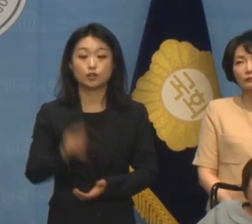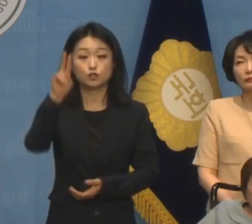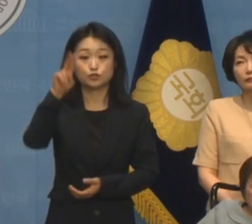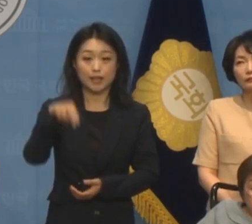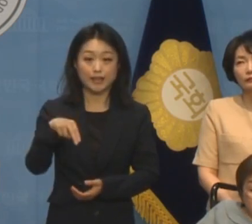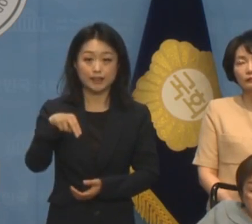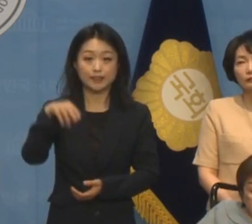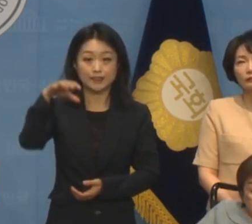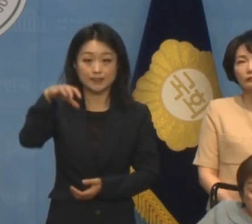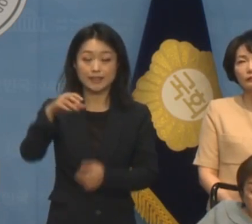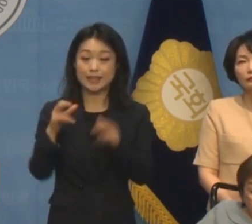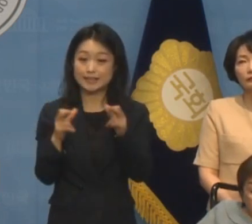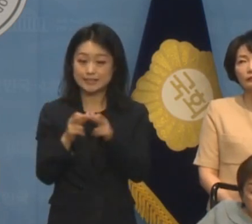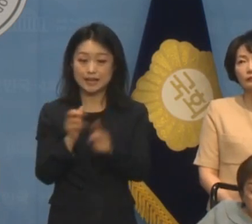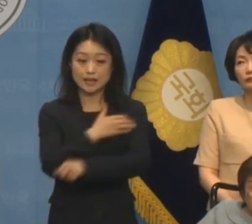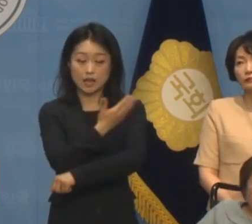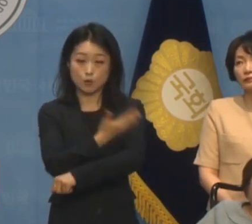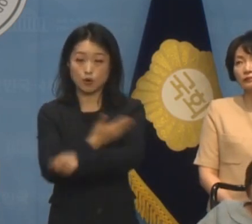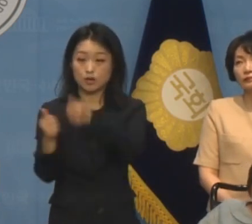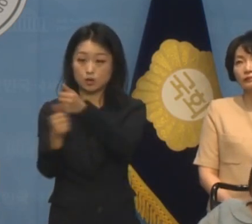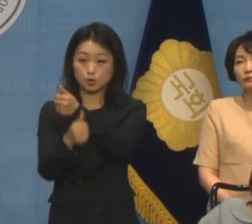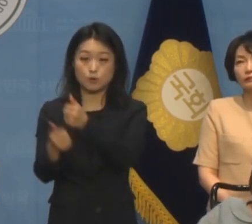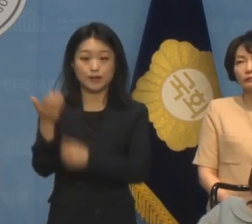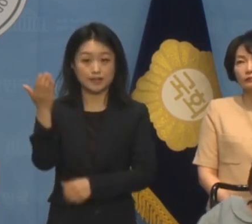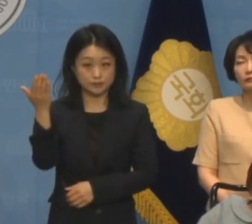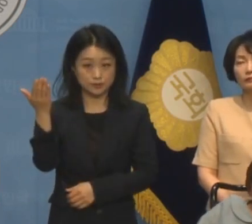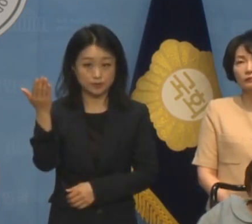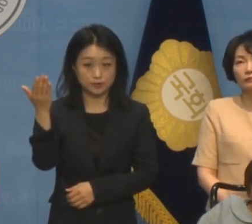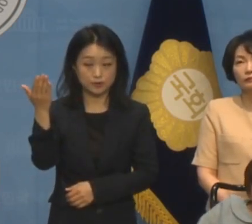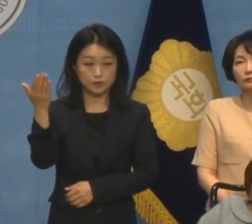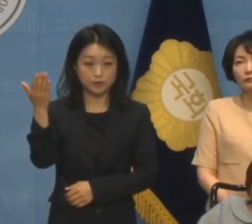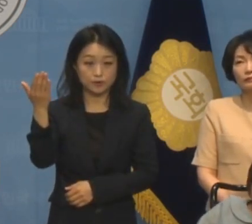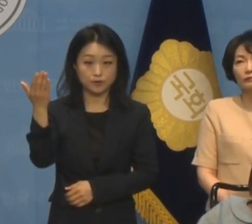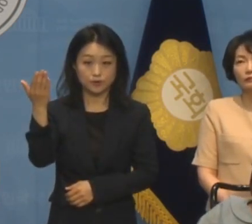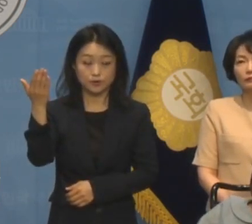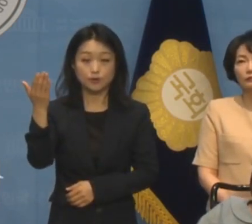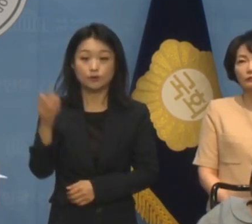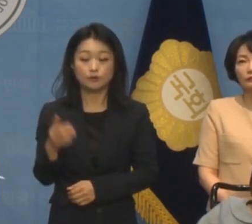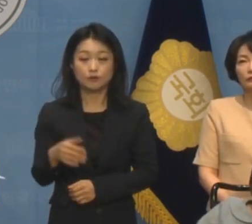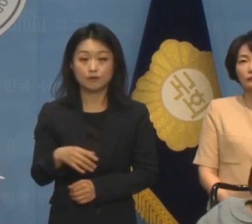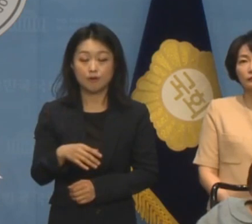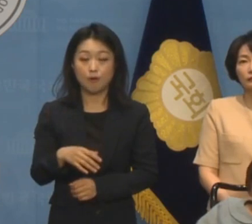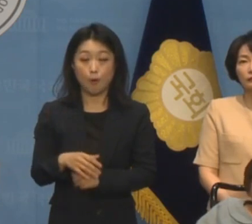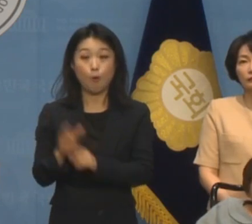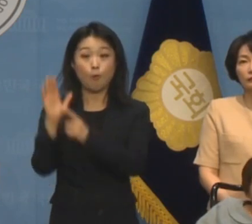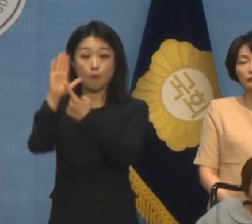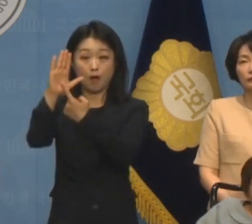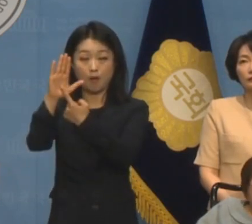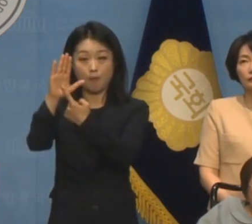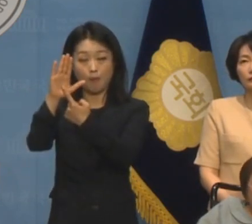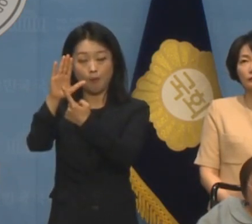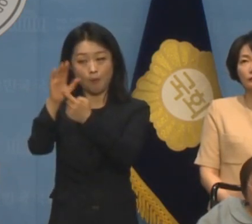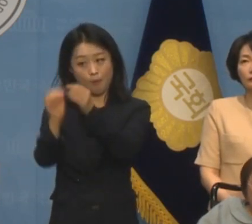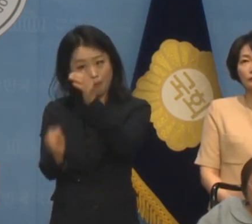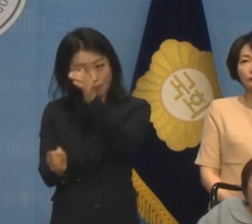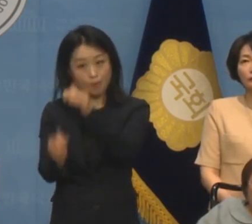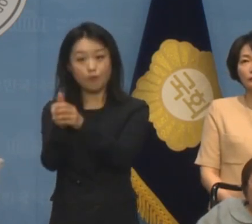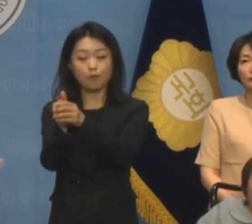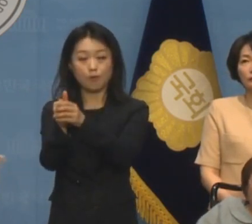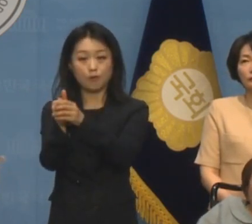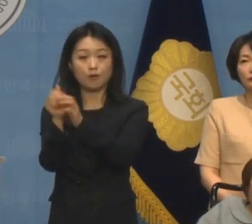유엔 장애인 권리위원회가 이렇게 의회적으로 성명서까지